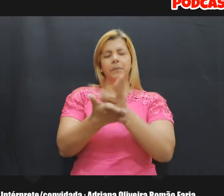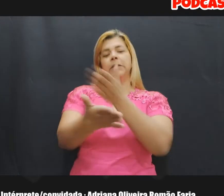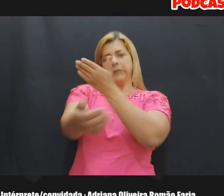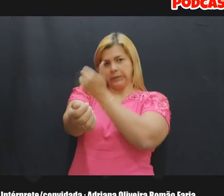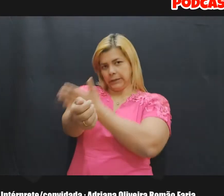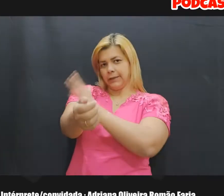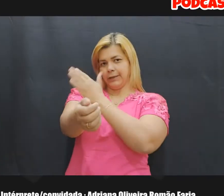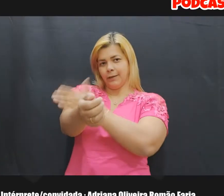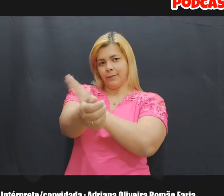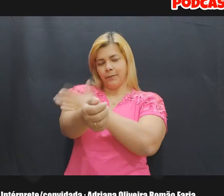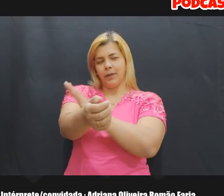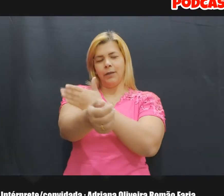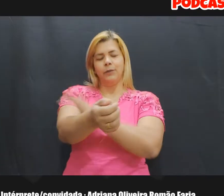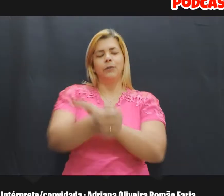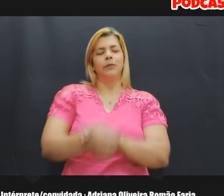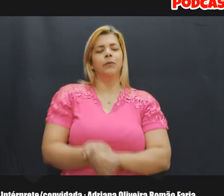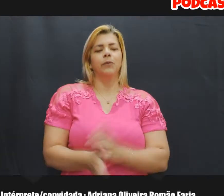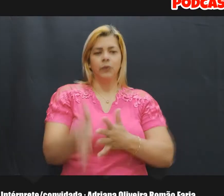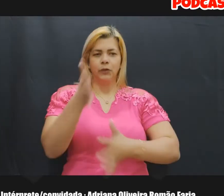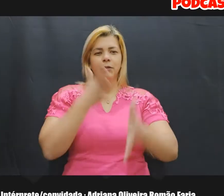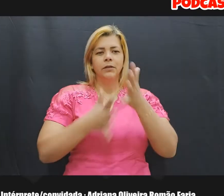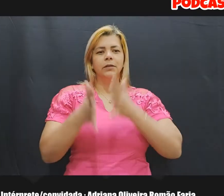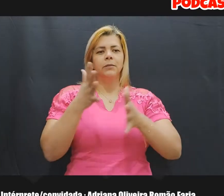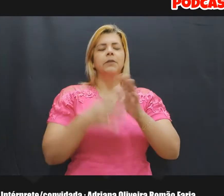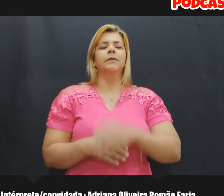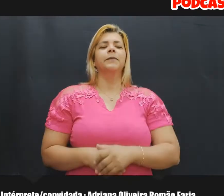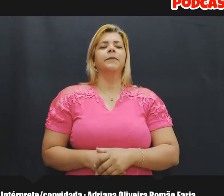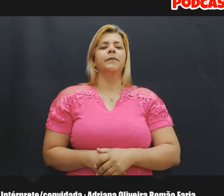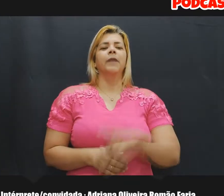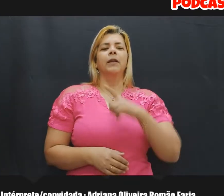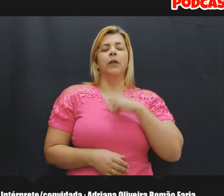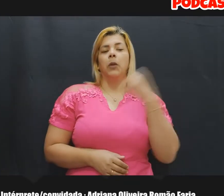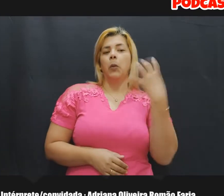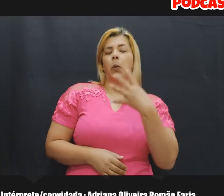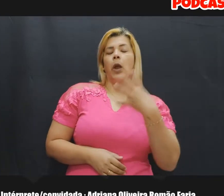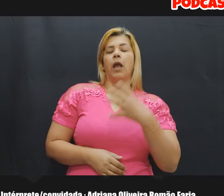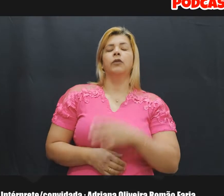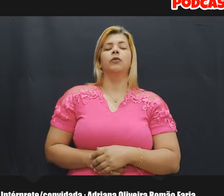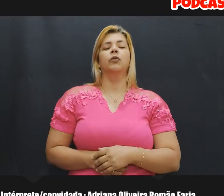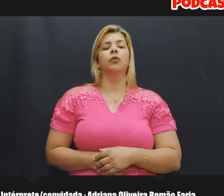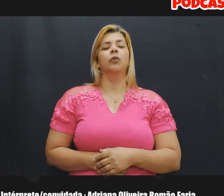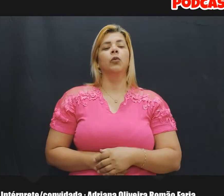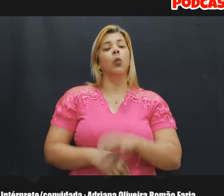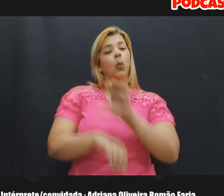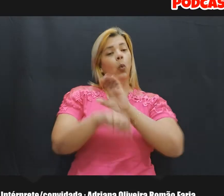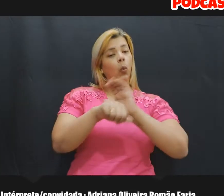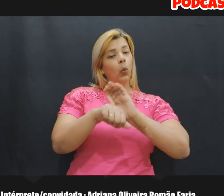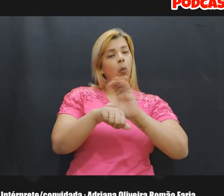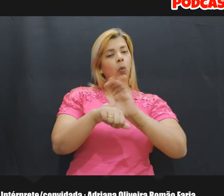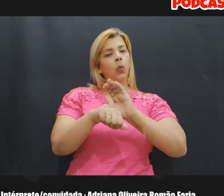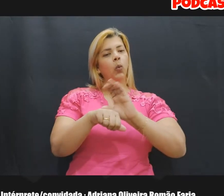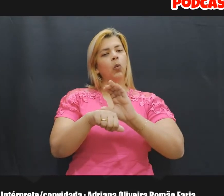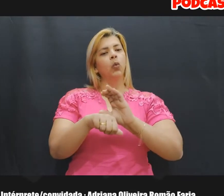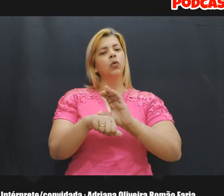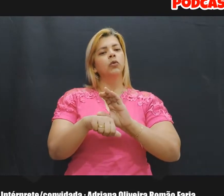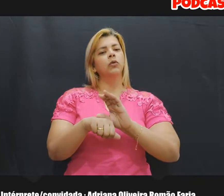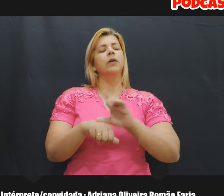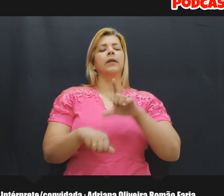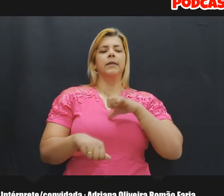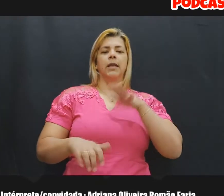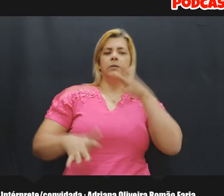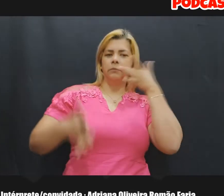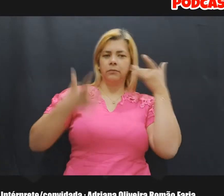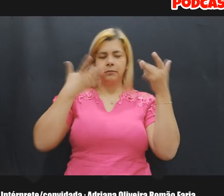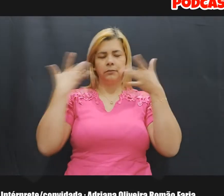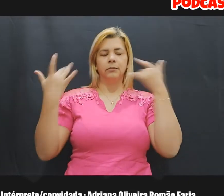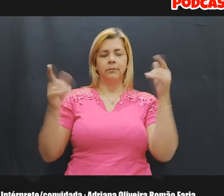o treinamento de Libras, eu tenho 4 oficinas, tenho a minha formação de arte cênica